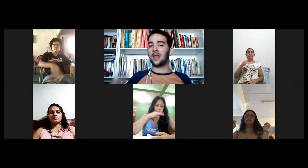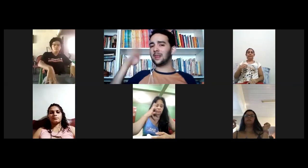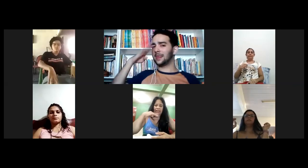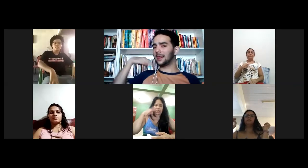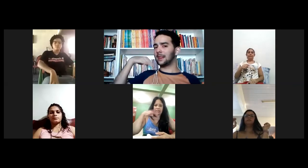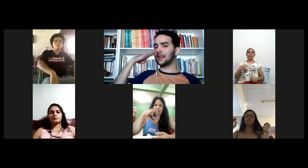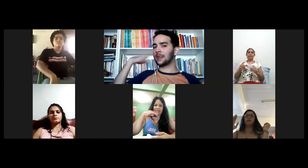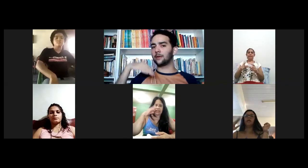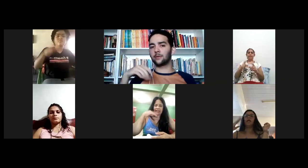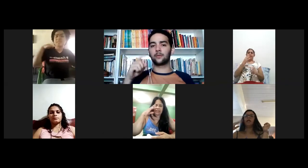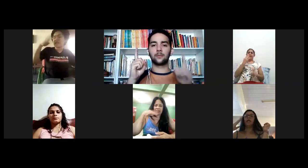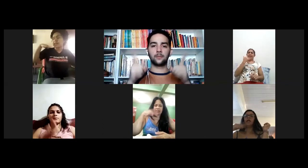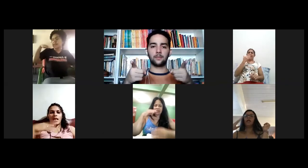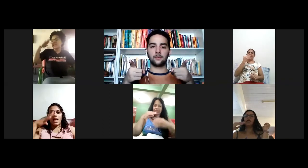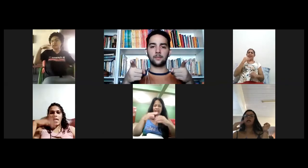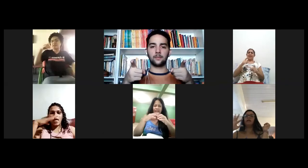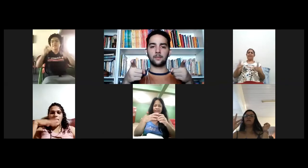pimentão,